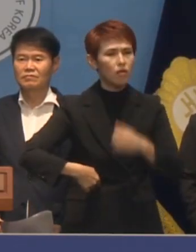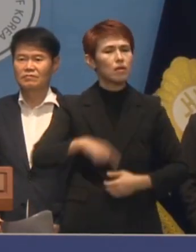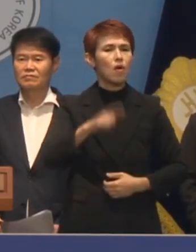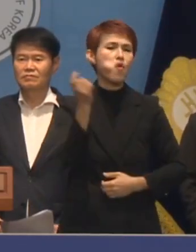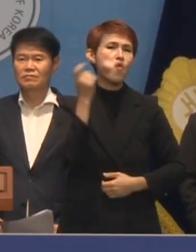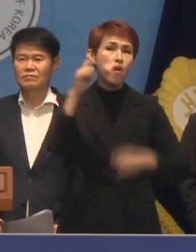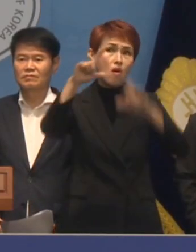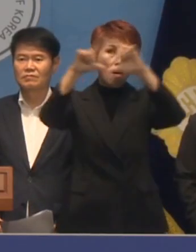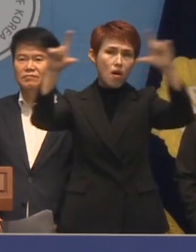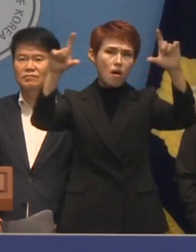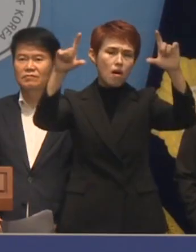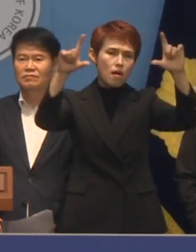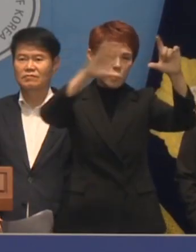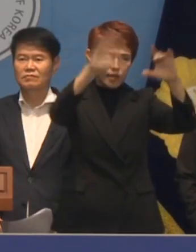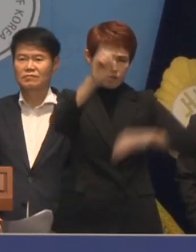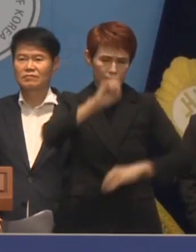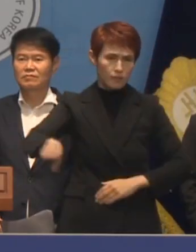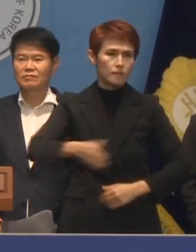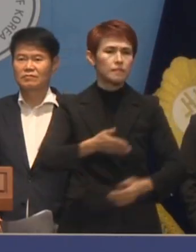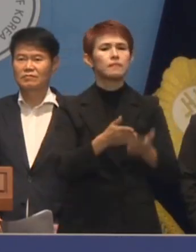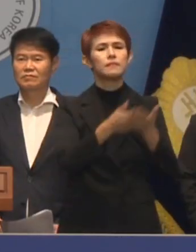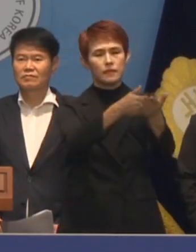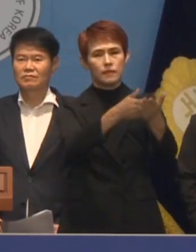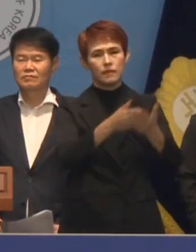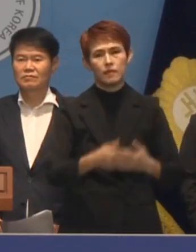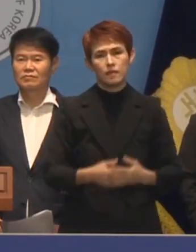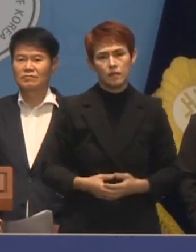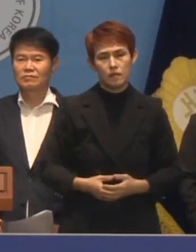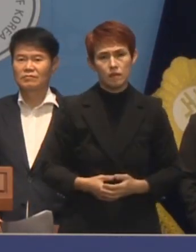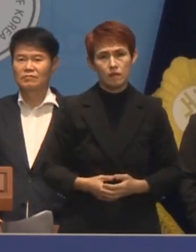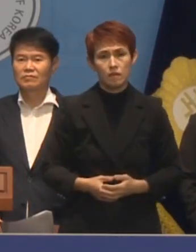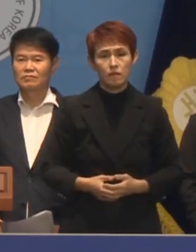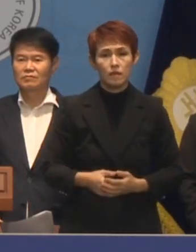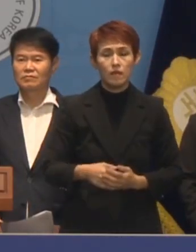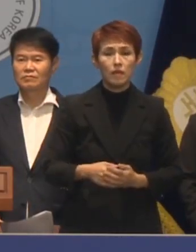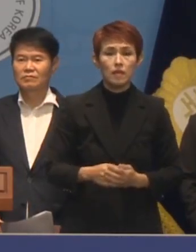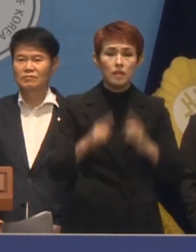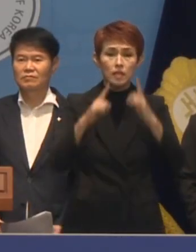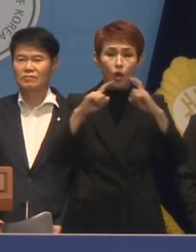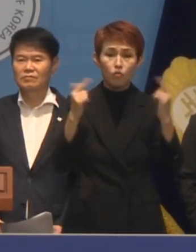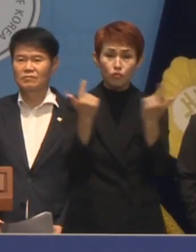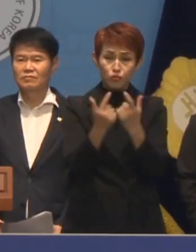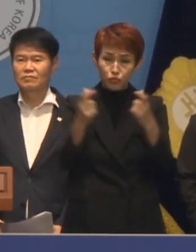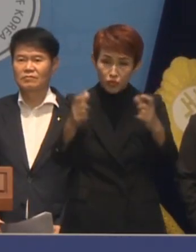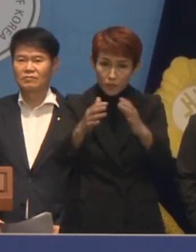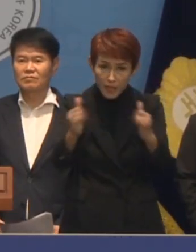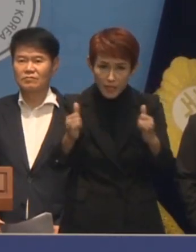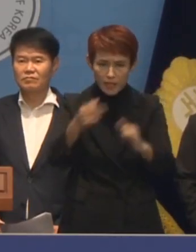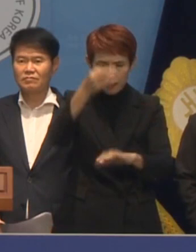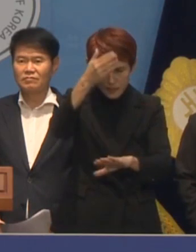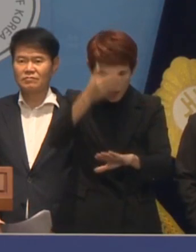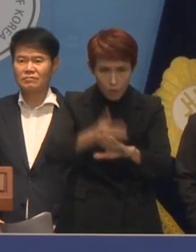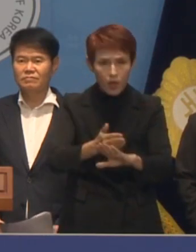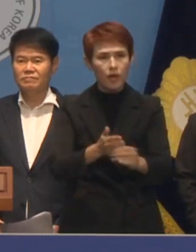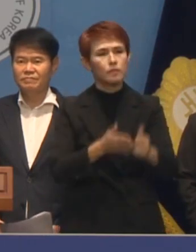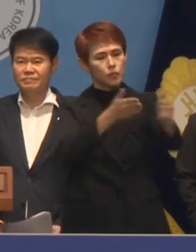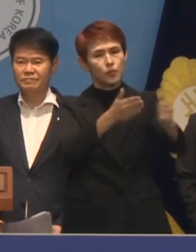거짓 현수막을 당장 철거하기 바랍니다. 그리고 성북 구민에게 정중히